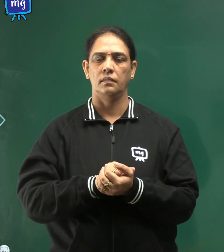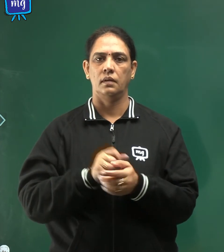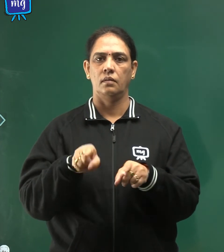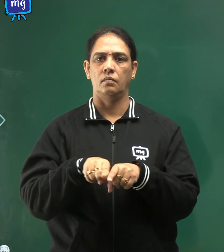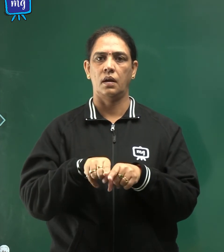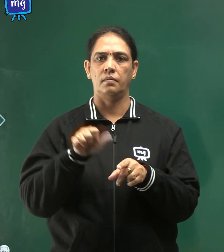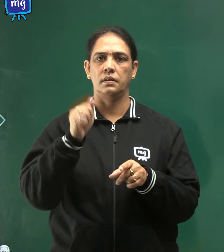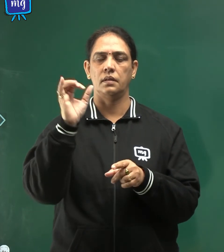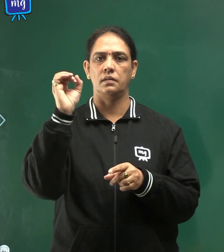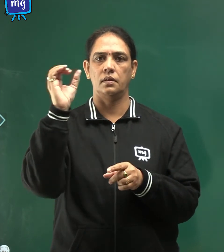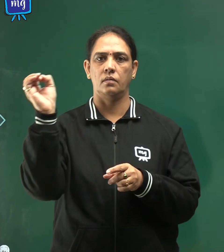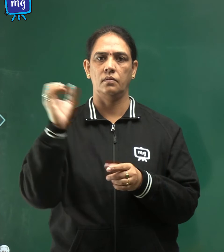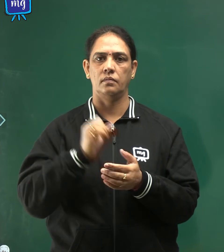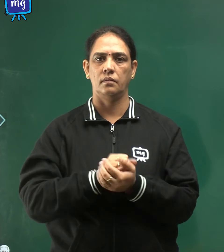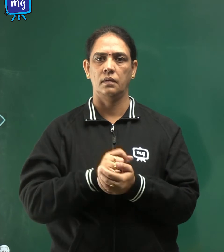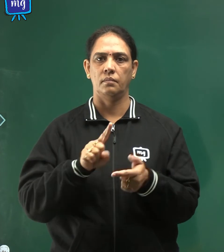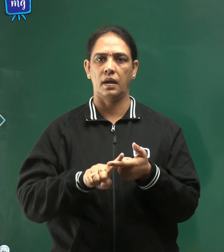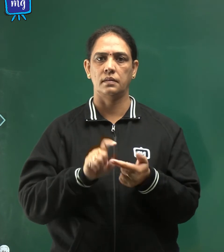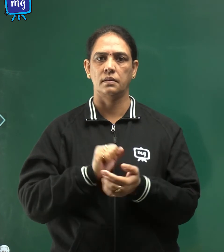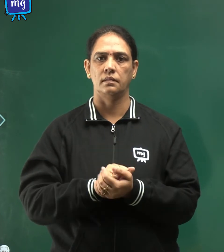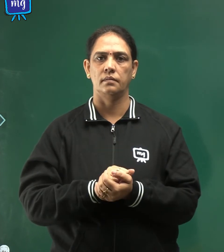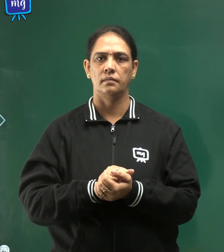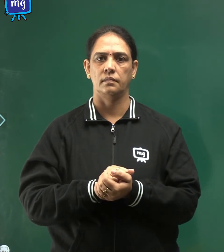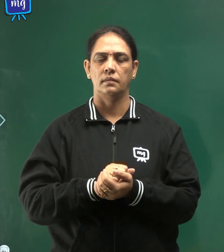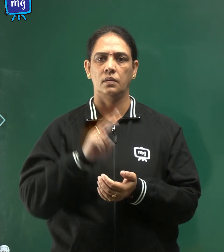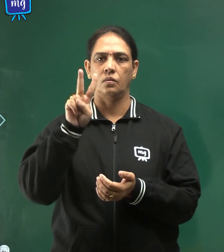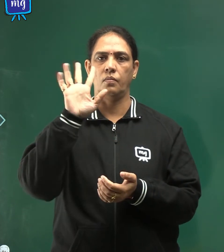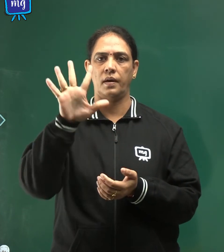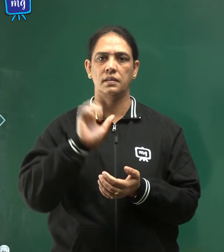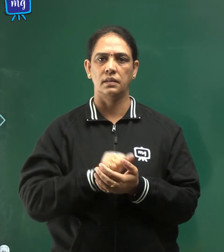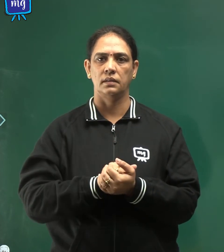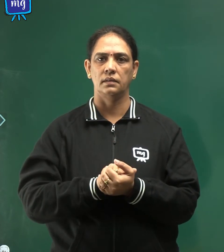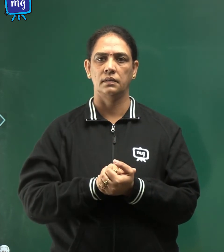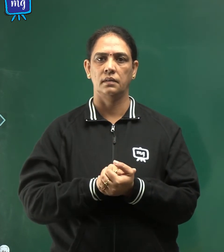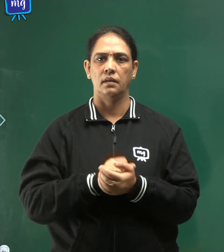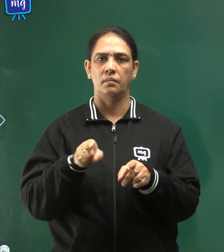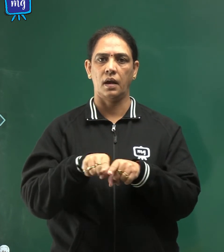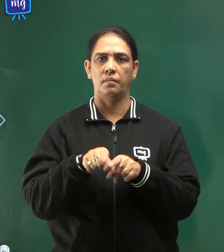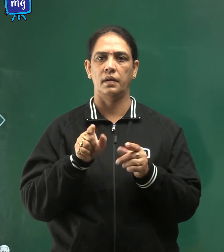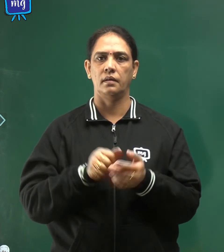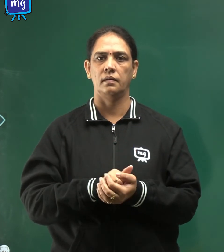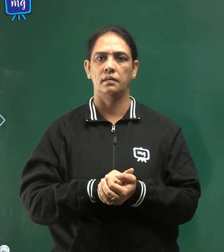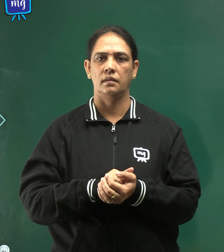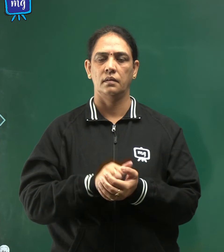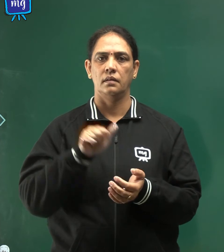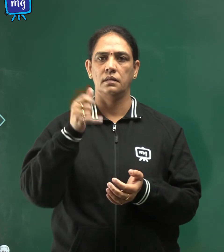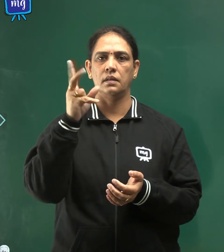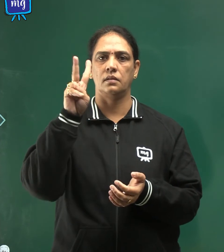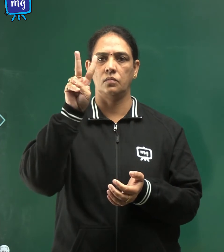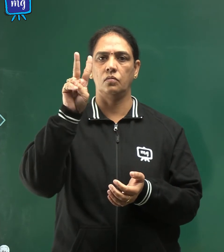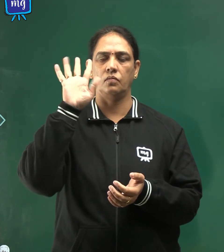बराबर 600 प्लस 25 बराबर